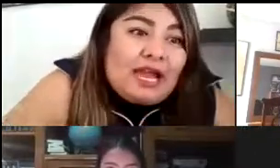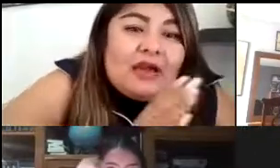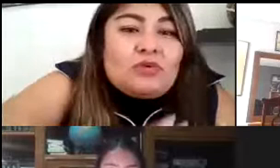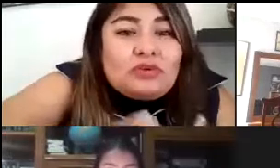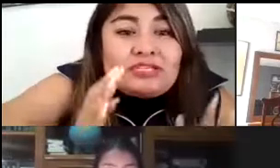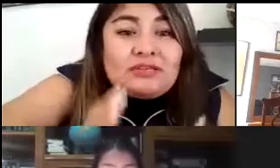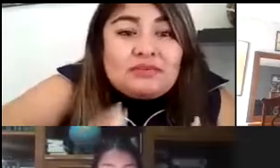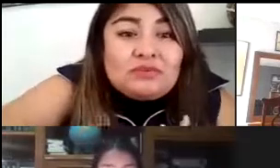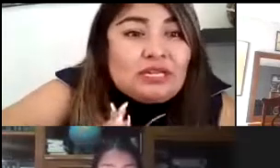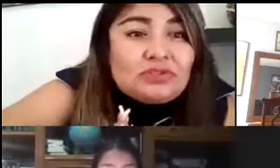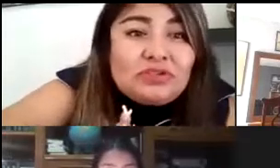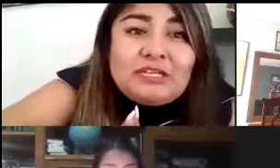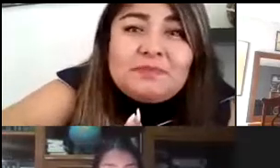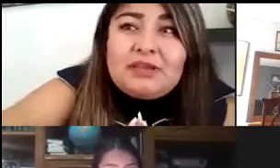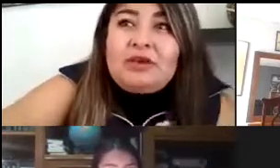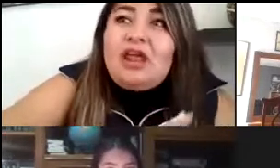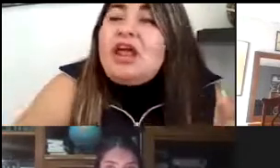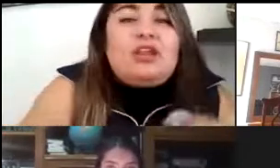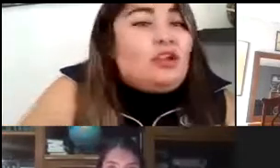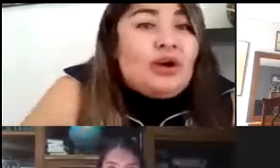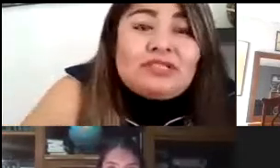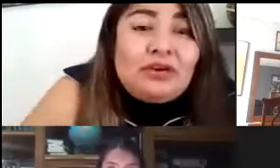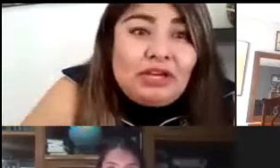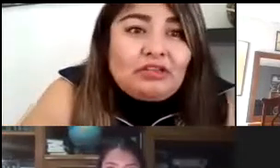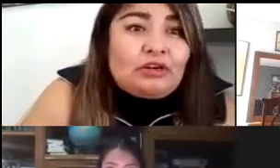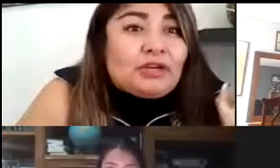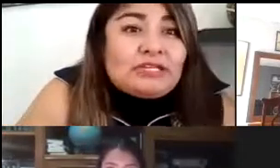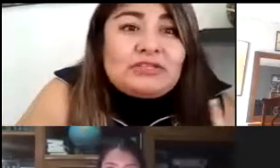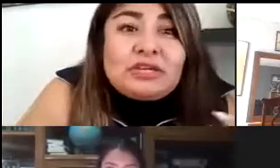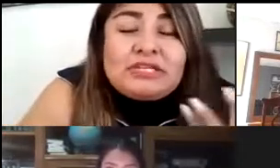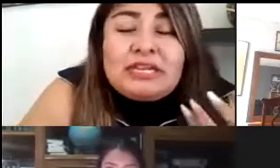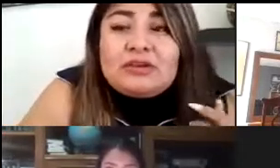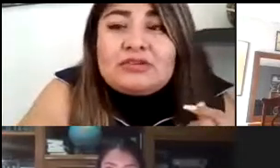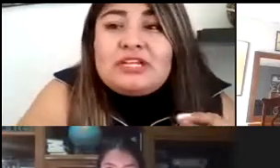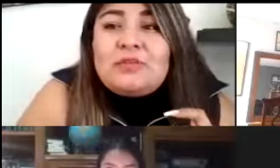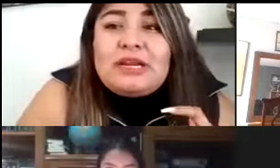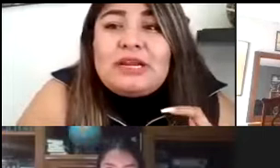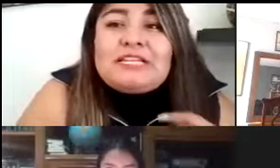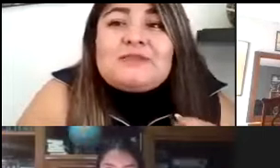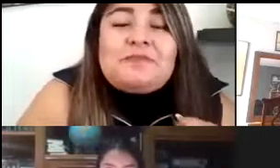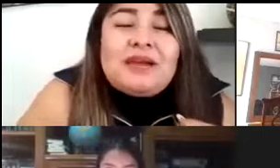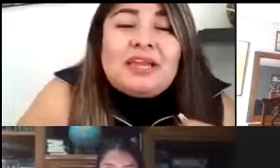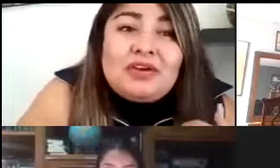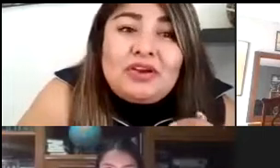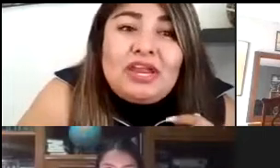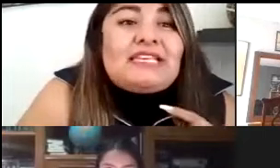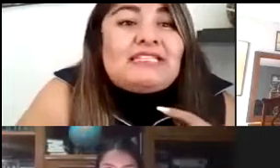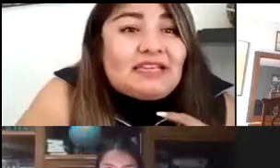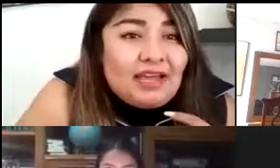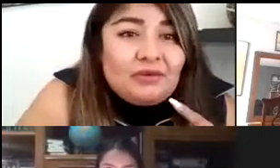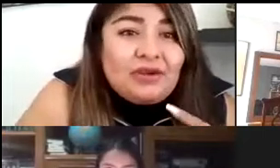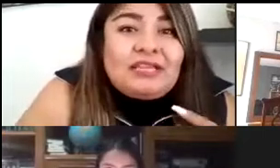de cada uno y hacemos una traducción del español, no es correcto porque eso es lo que se le conoce como el español